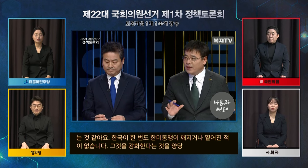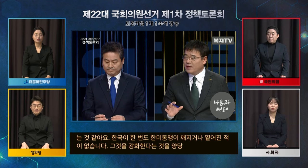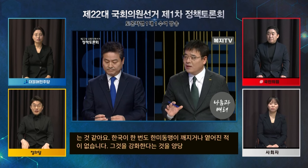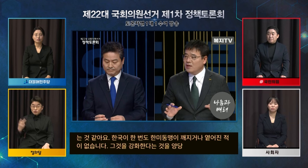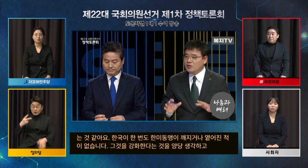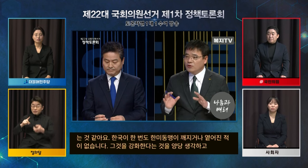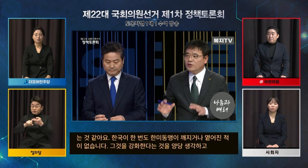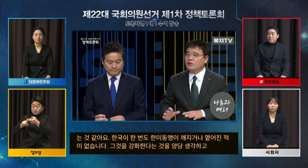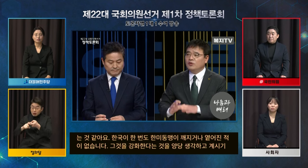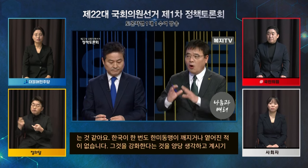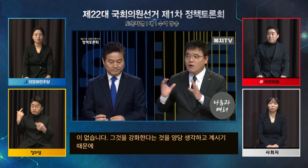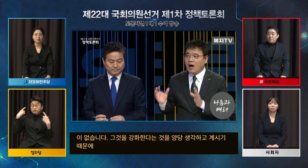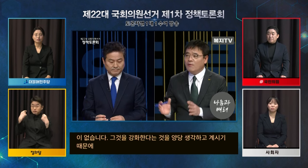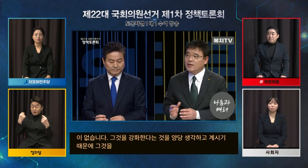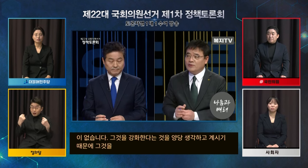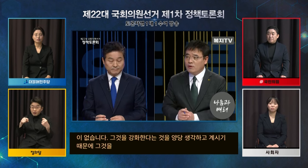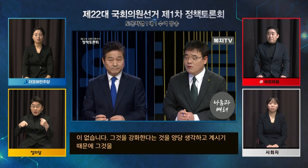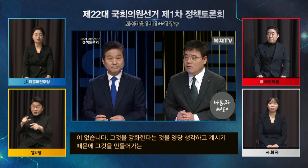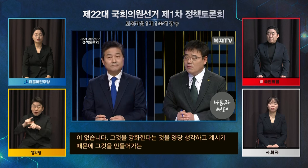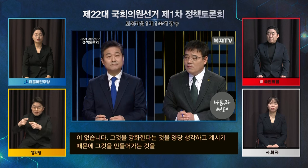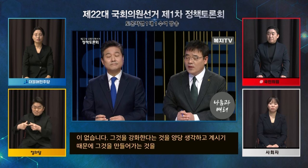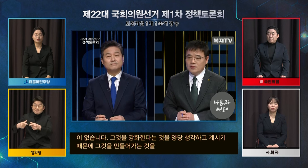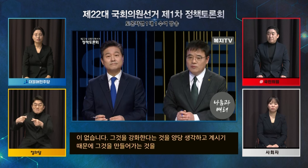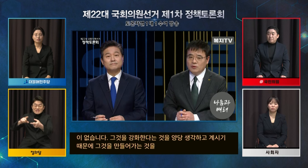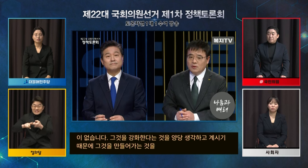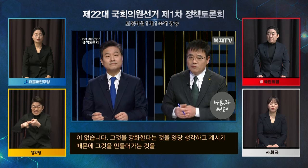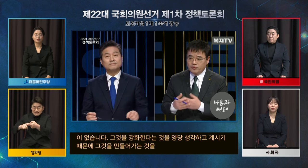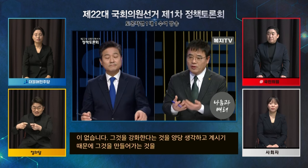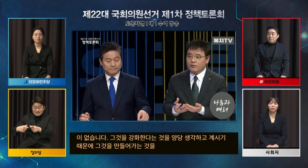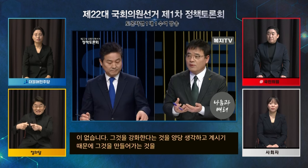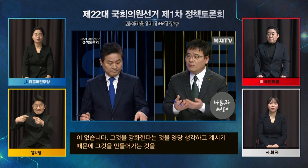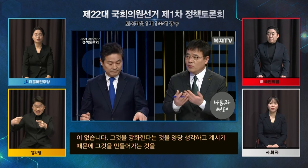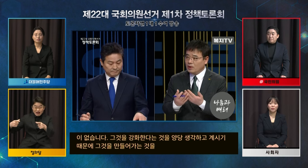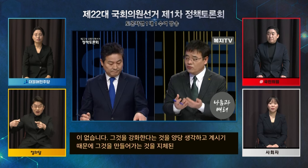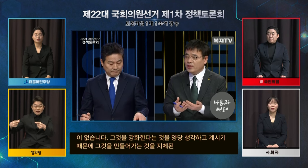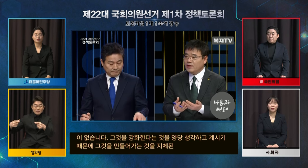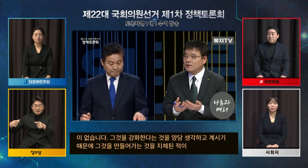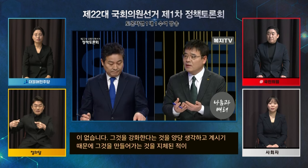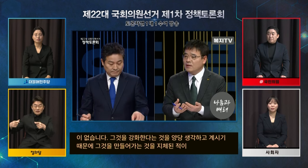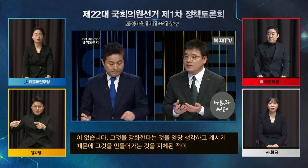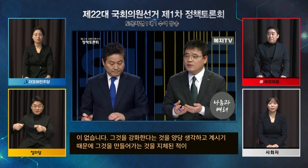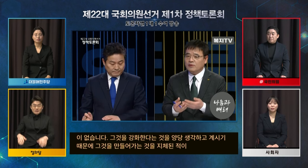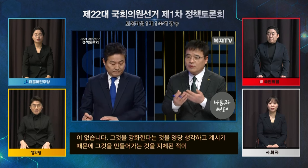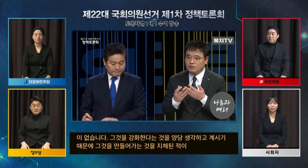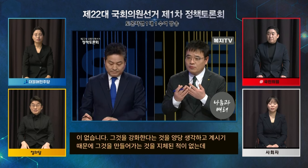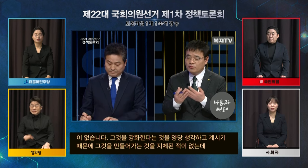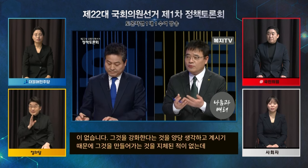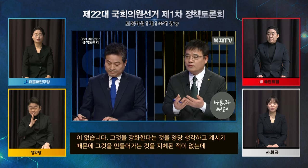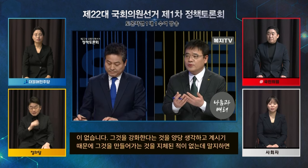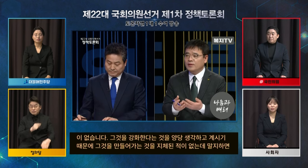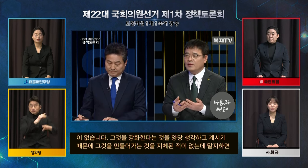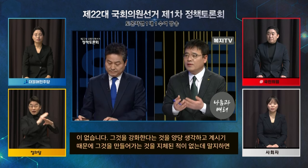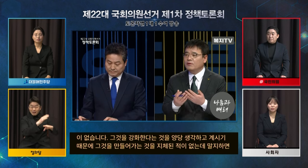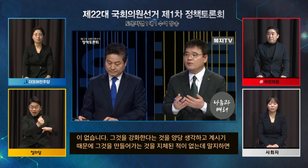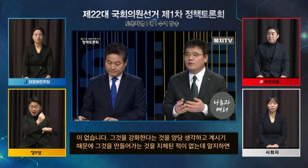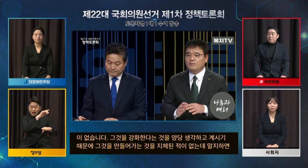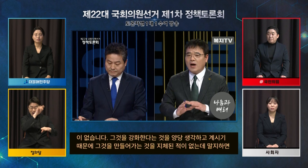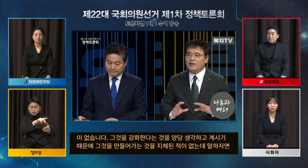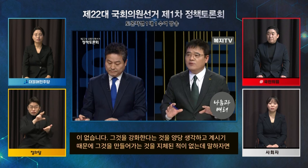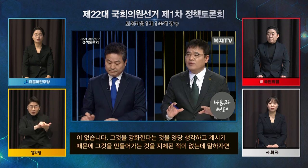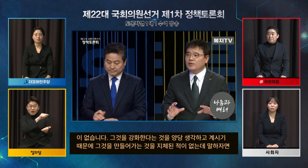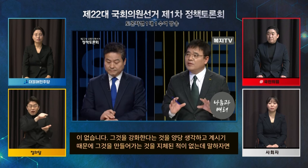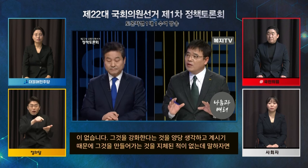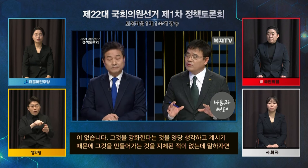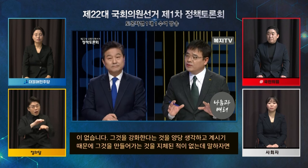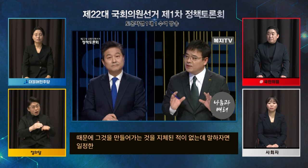없는데 여기서 그걸 더 강화해서 말하자면 북의 어떤 핵무장이라든가 일정한 어떤 호전적 조치라든가 이런 것들을